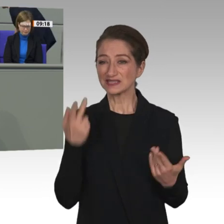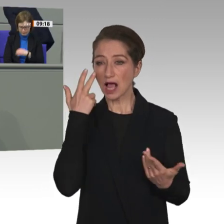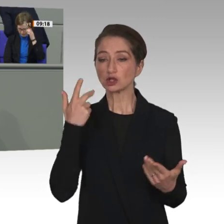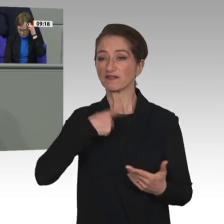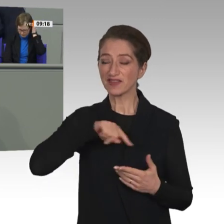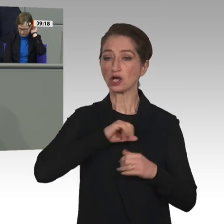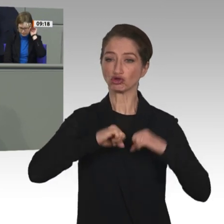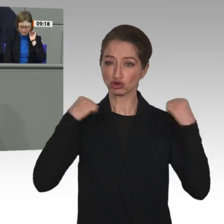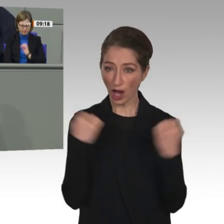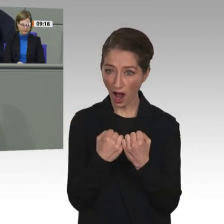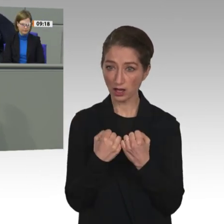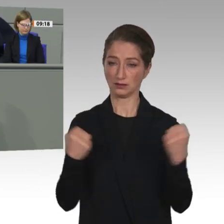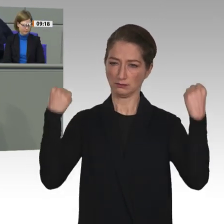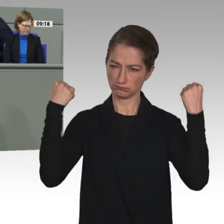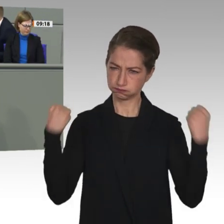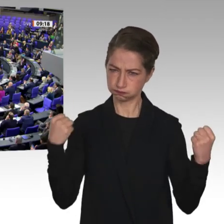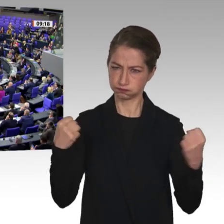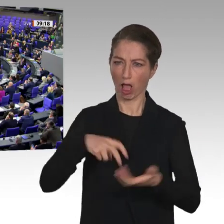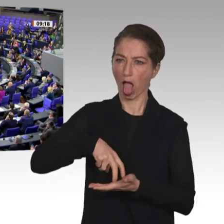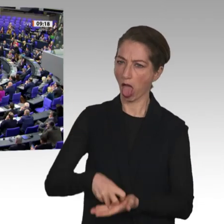Staat, der sich wehrt, meine Damen und Herren.